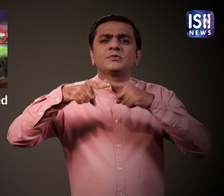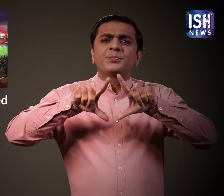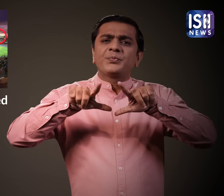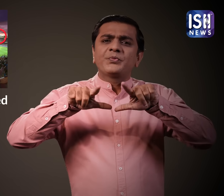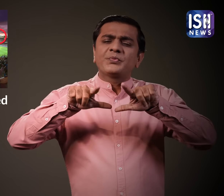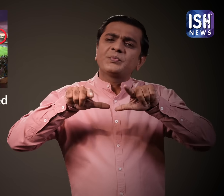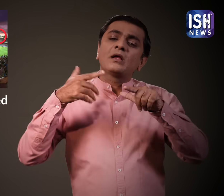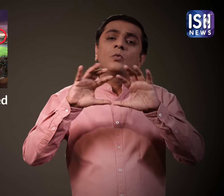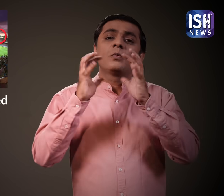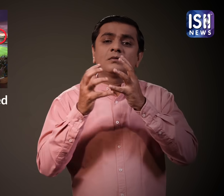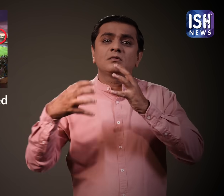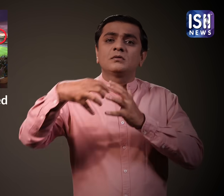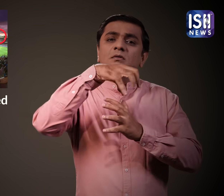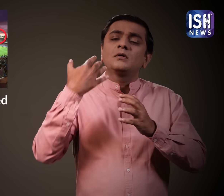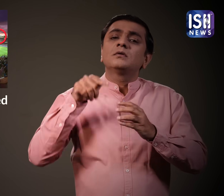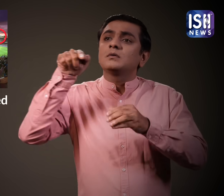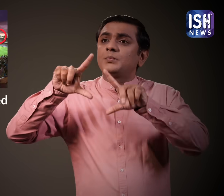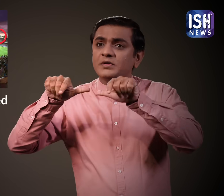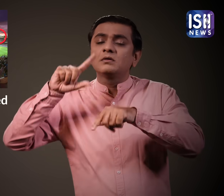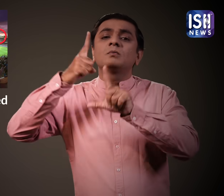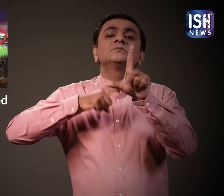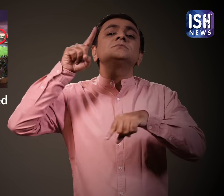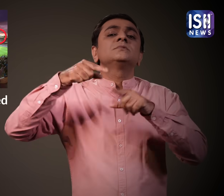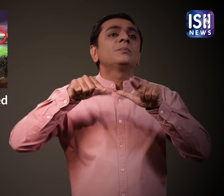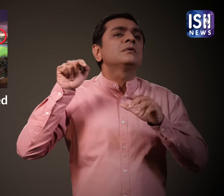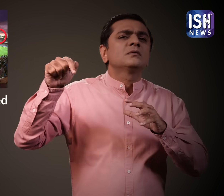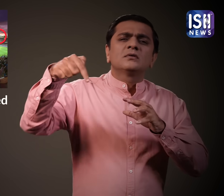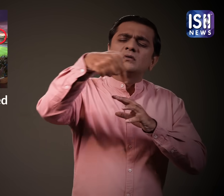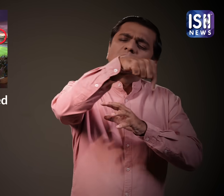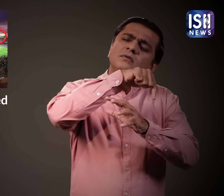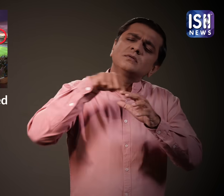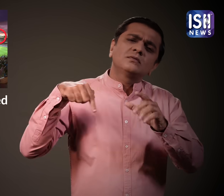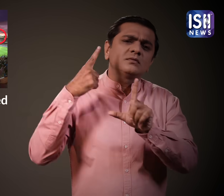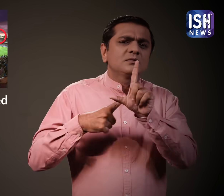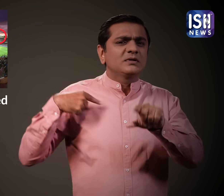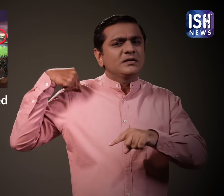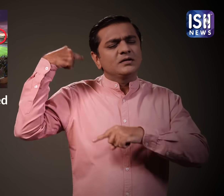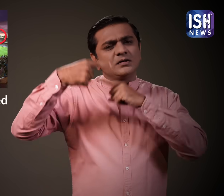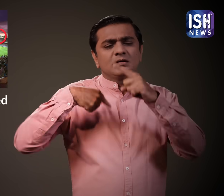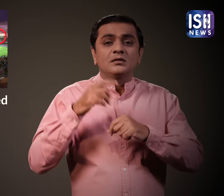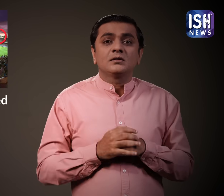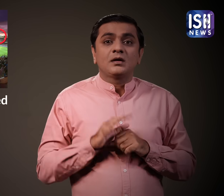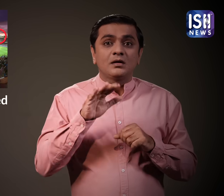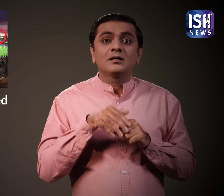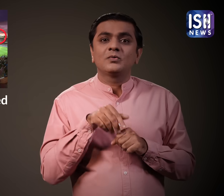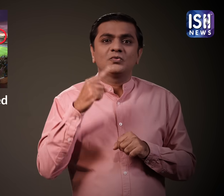वार्षिक आधार पर आयोजित आयोसी सत्र आयोसी सदस्यों की एक सामान्य बैठक है